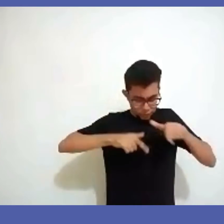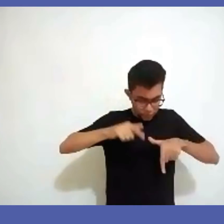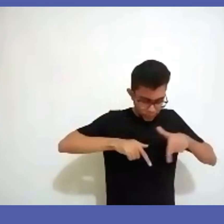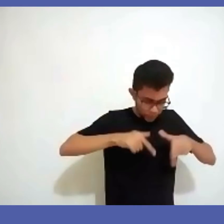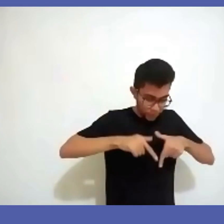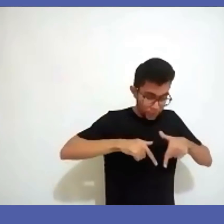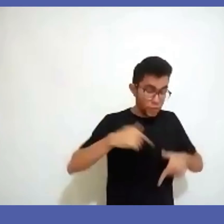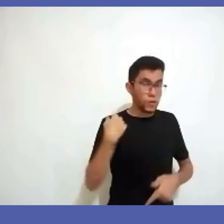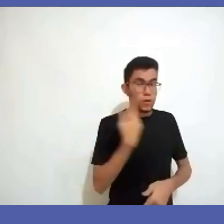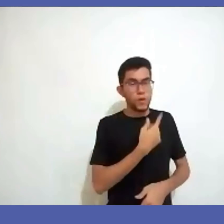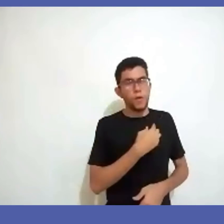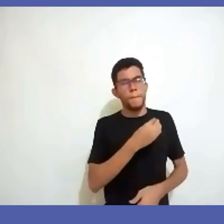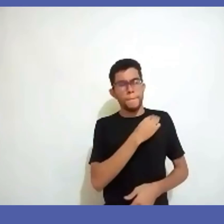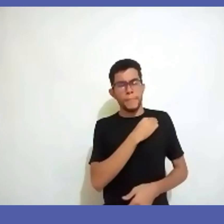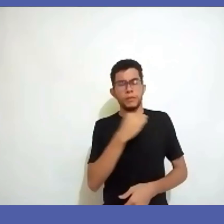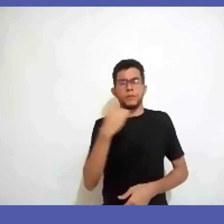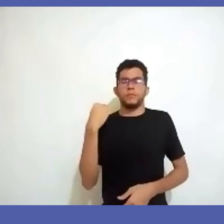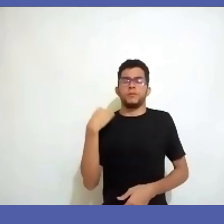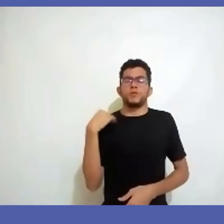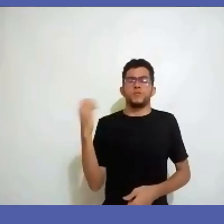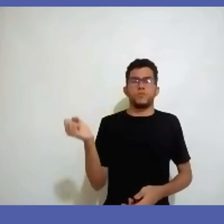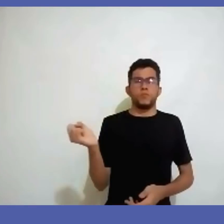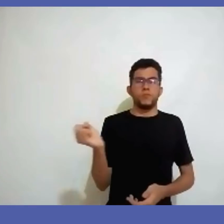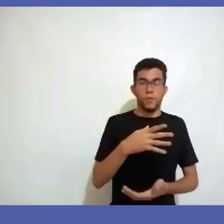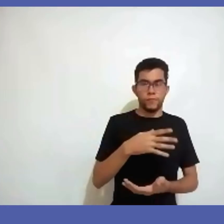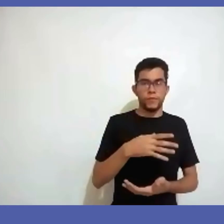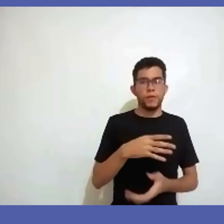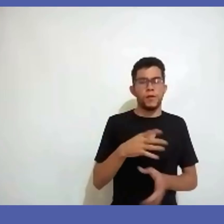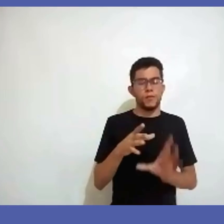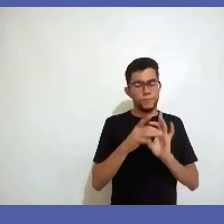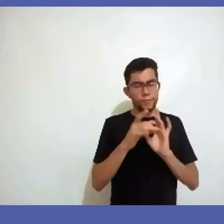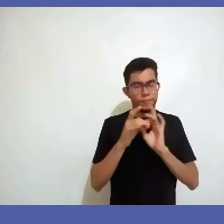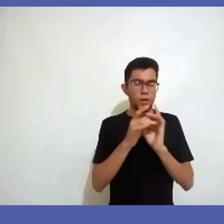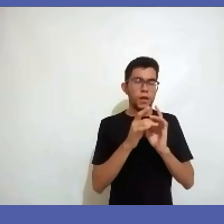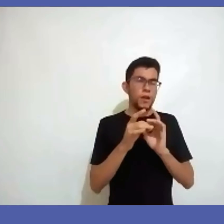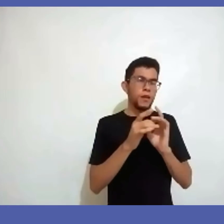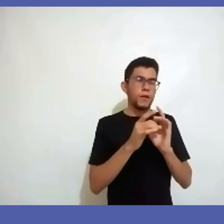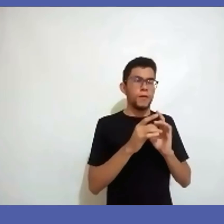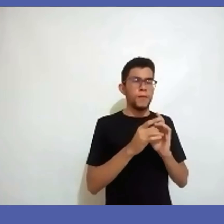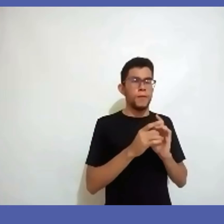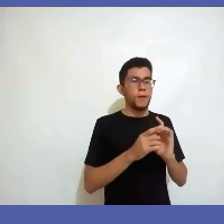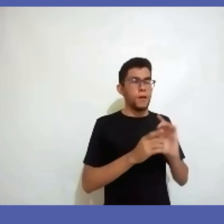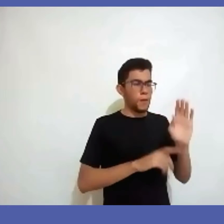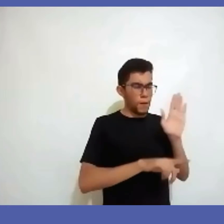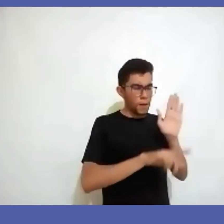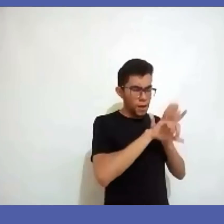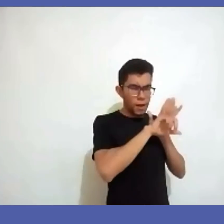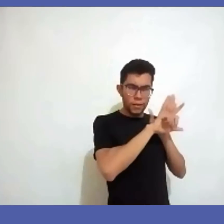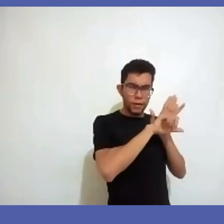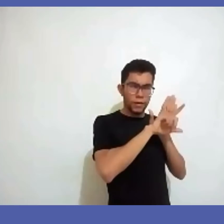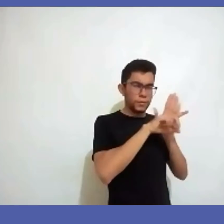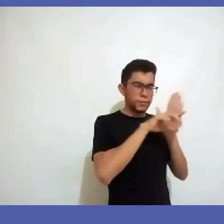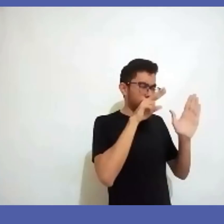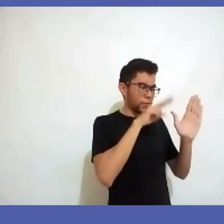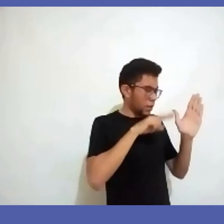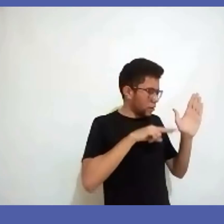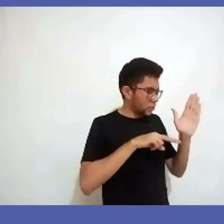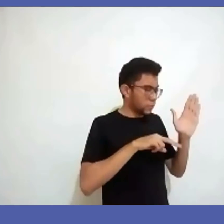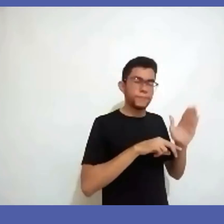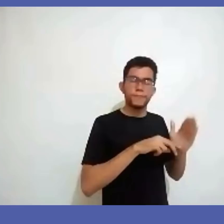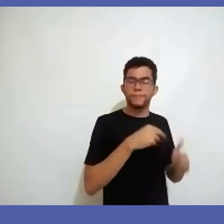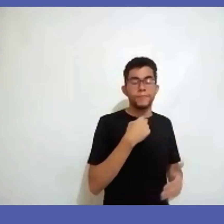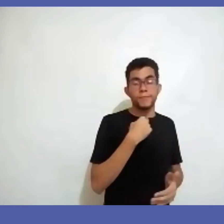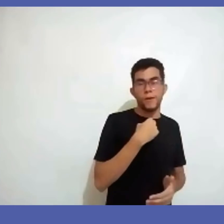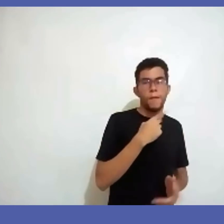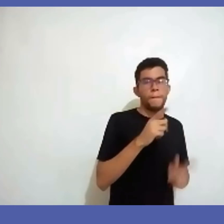aliança. Aliança não da letra, porque a letra, irmãos, a letra ainda tem o lado